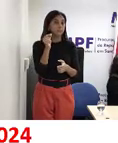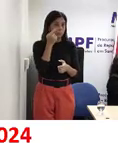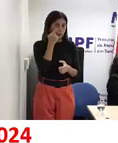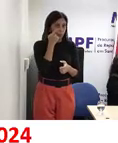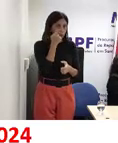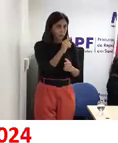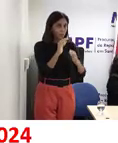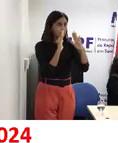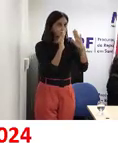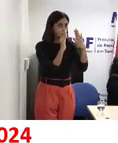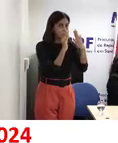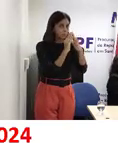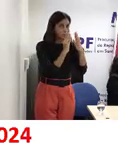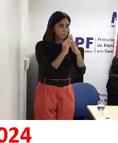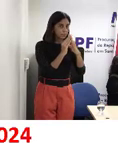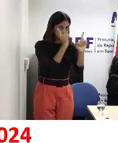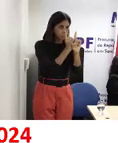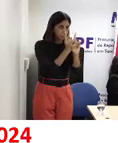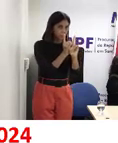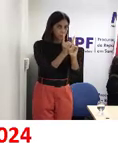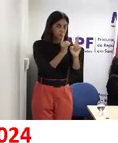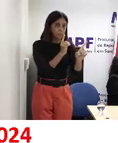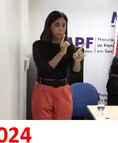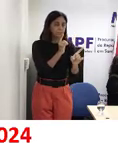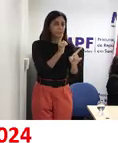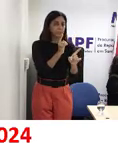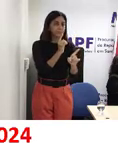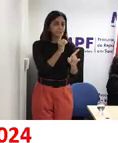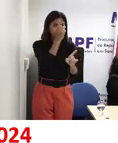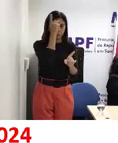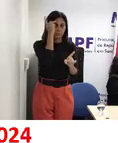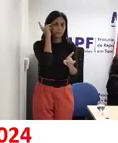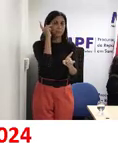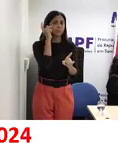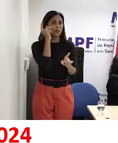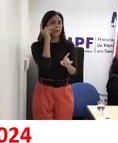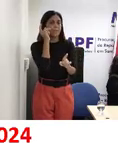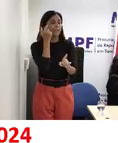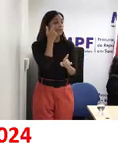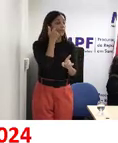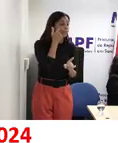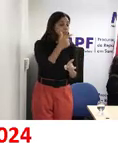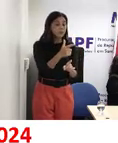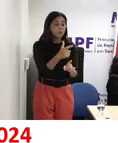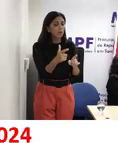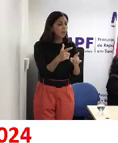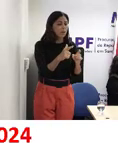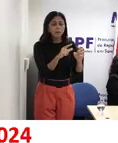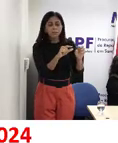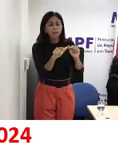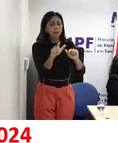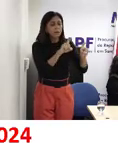casa do alvo eu não tenho que chegar lá olhar peguei o material Ah tá aqui armazenou